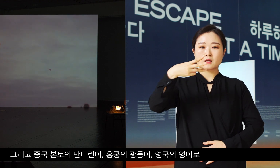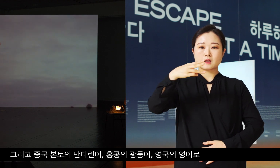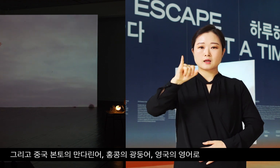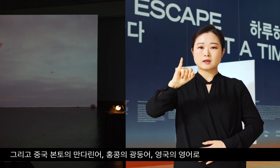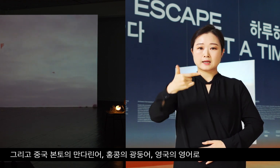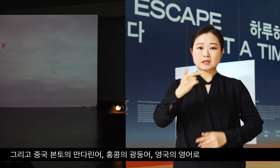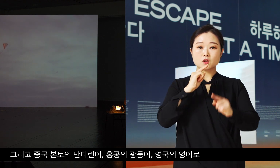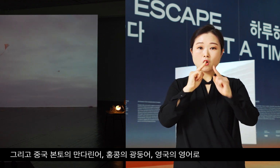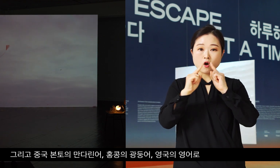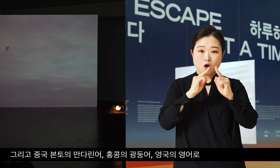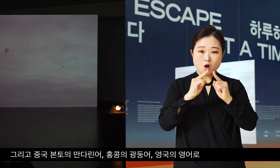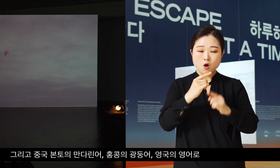홍콩의 광둥어,